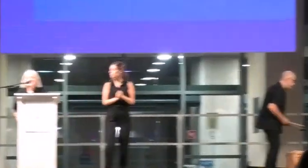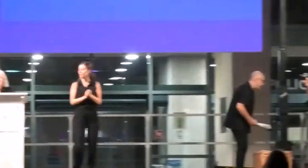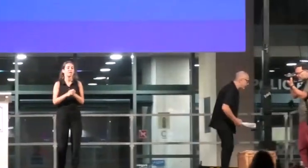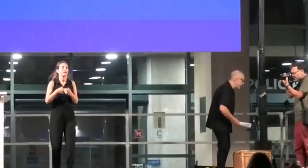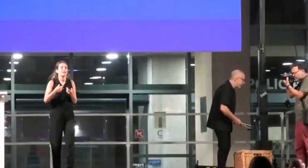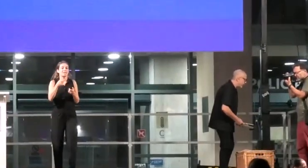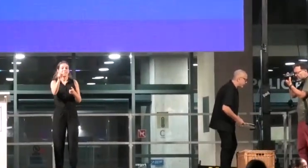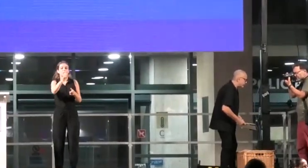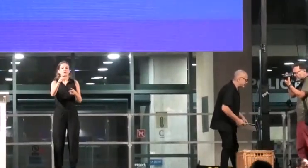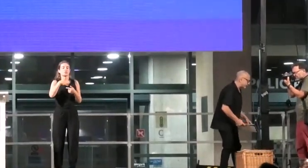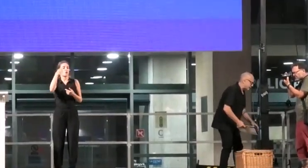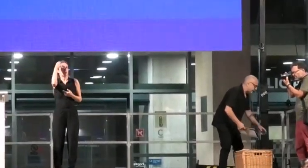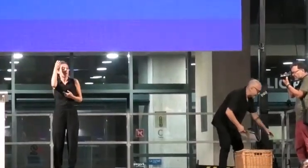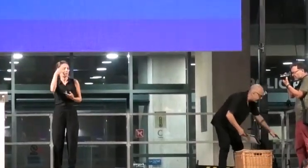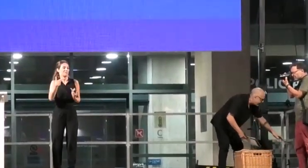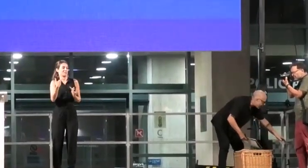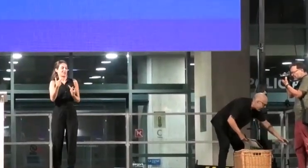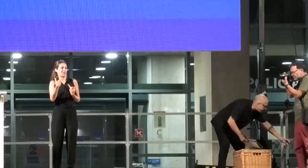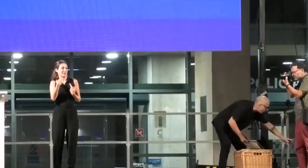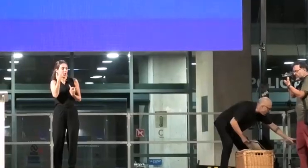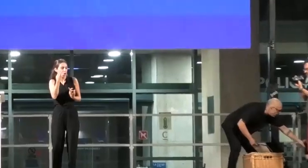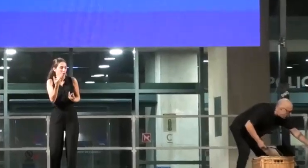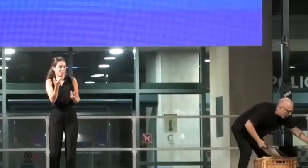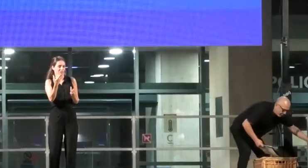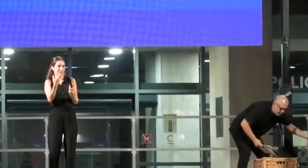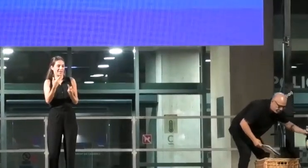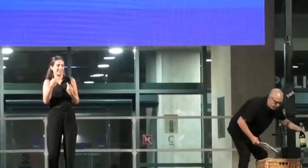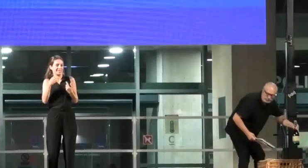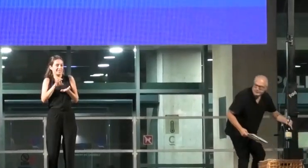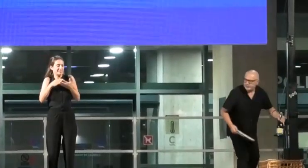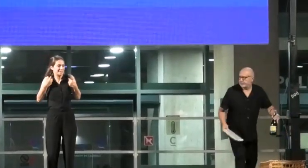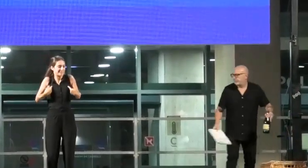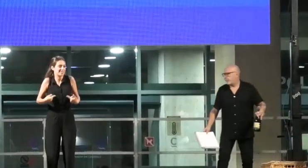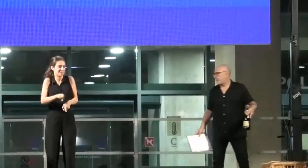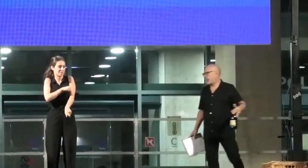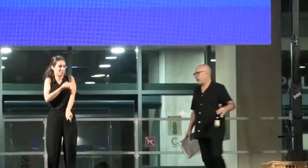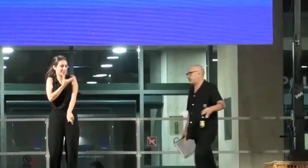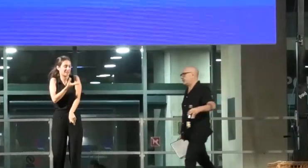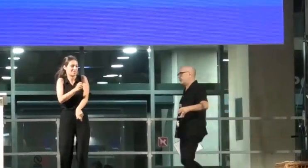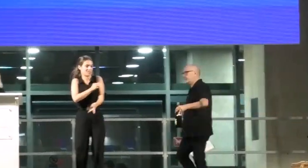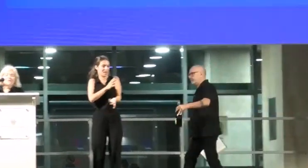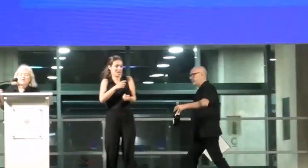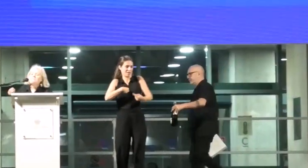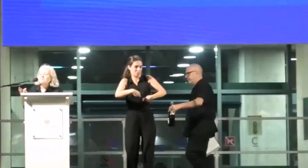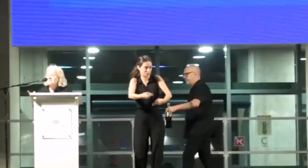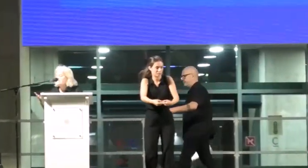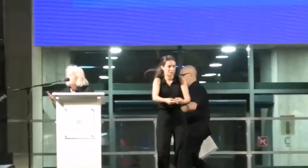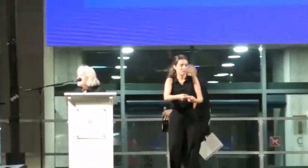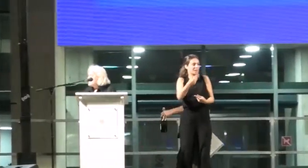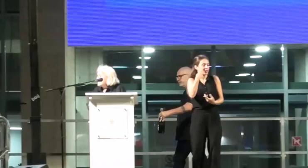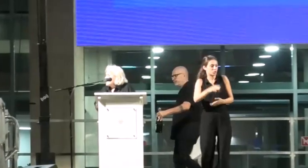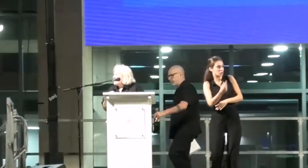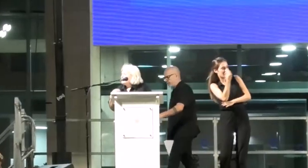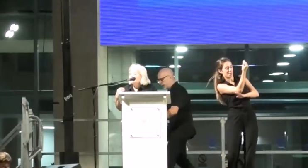Tota la gent que sentim el poble, tota la gent que sentim la cultura popular, tota la gent per qui el Pere o la Camí quan érem